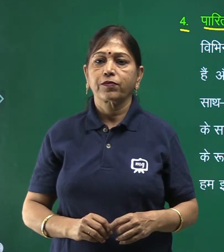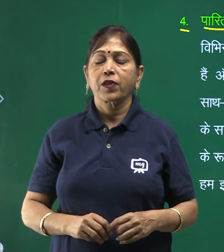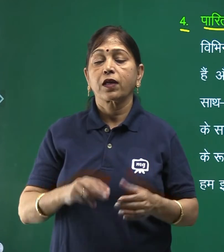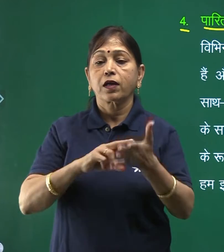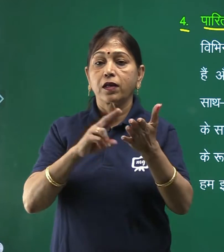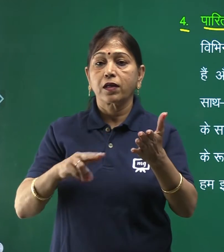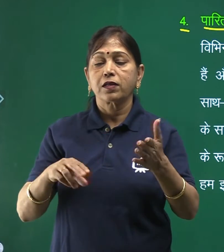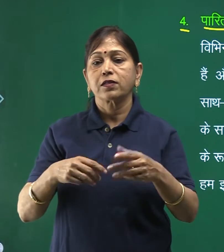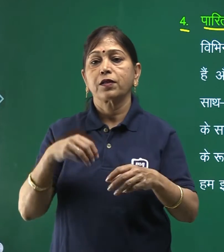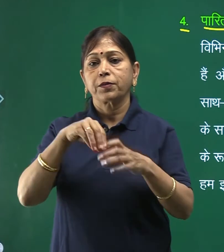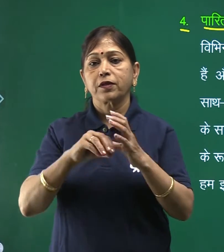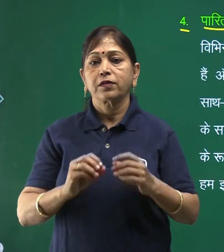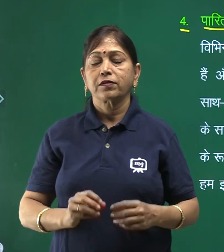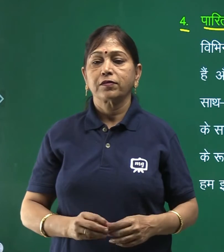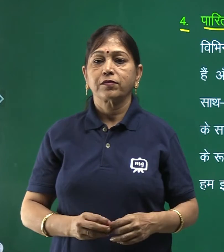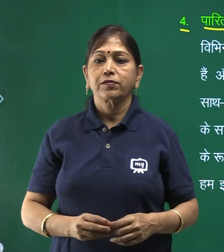प्रकृति में